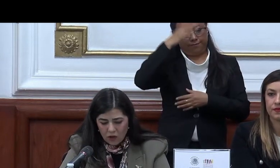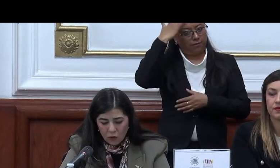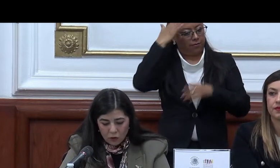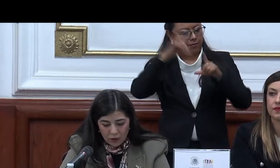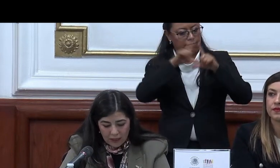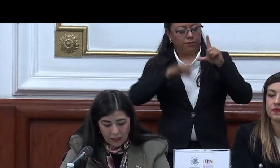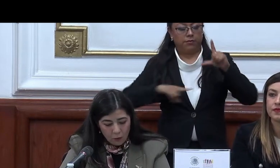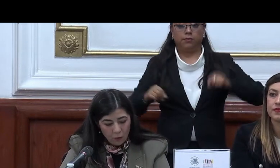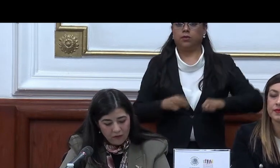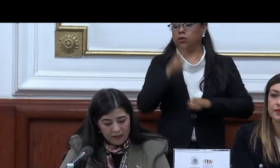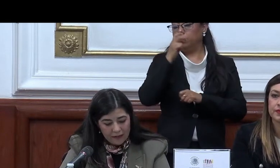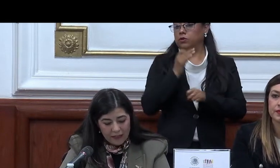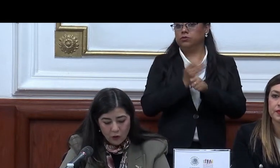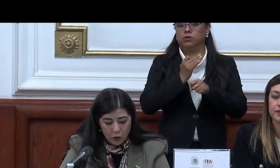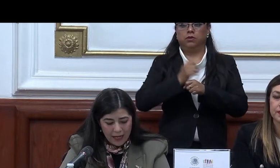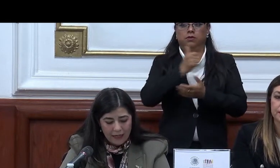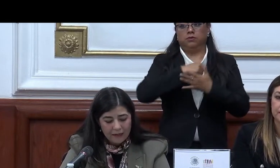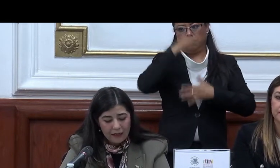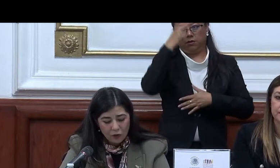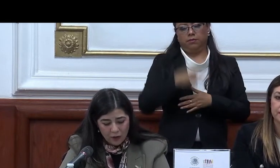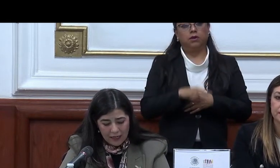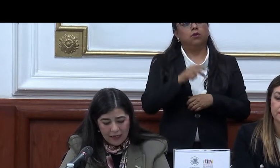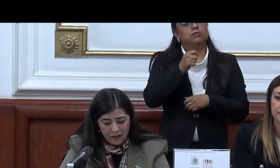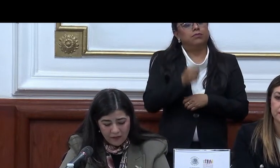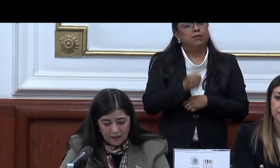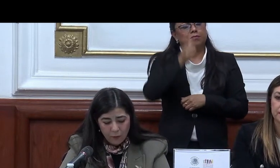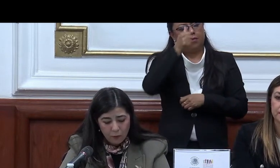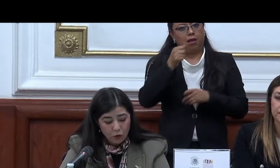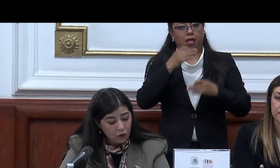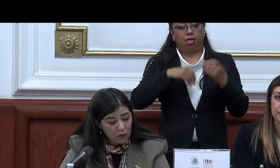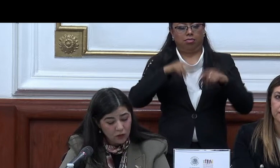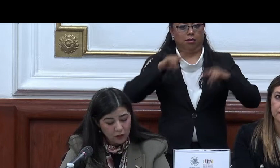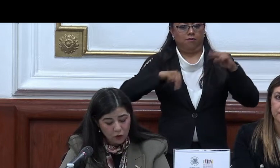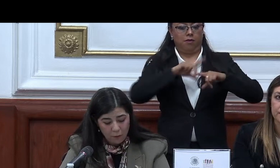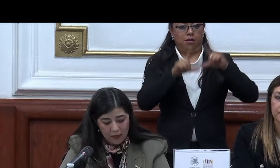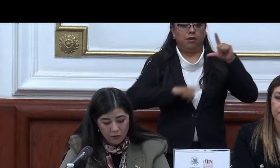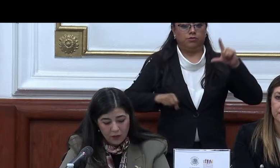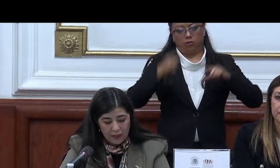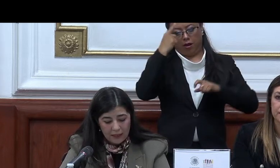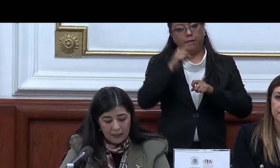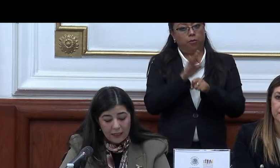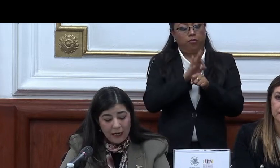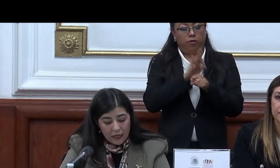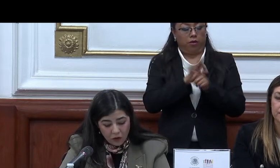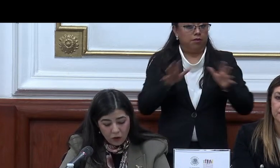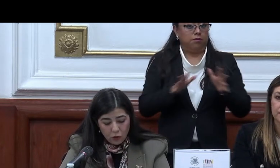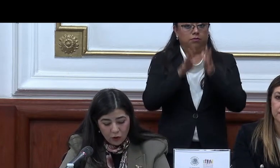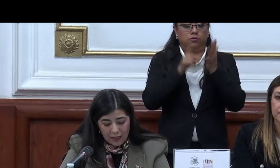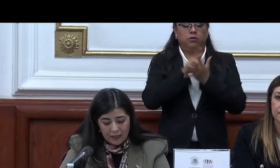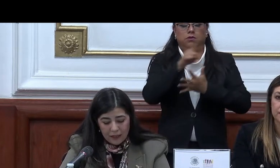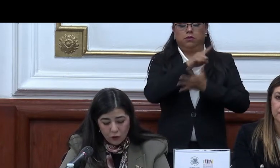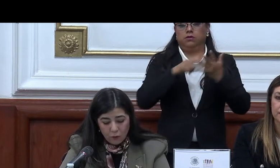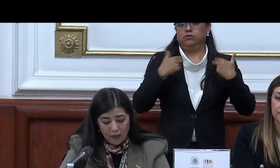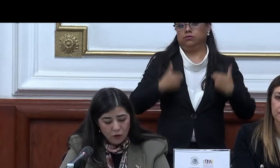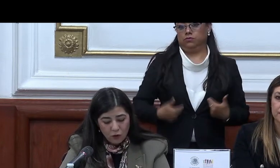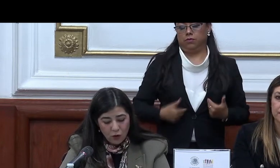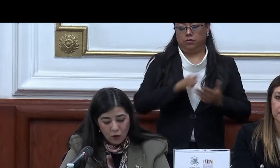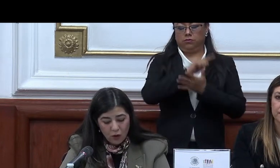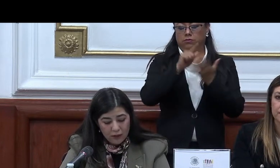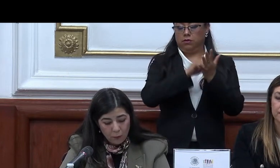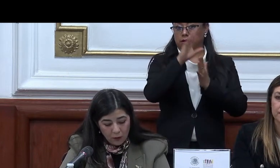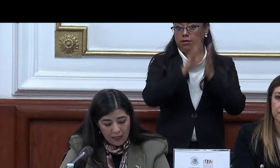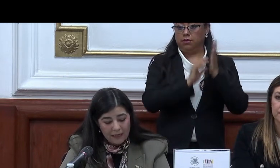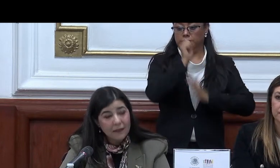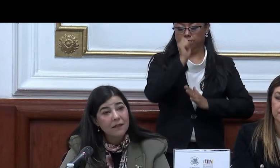México se consolida como un referente nacional e internacional en la defensa y promoción de los derechos humanos. La Ley Constitucional de Derechos Humanos no